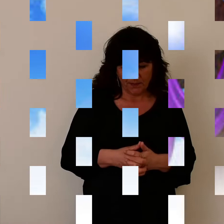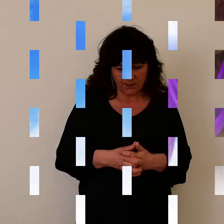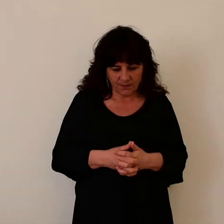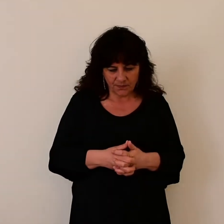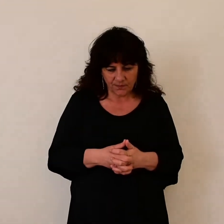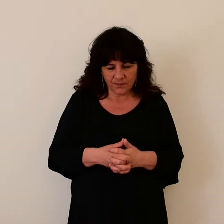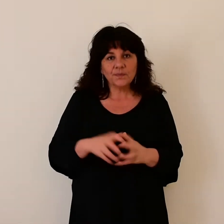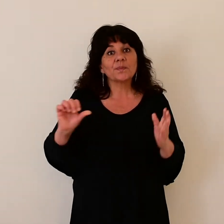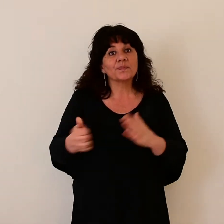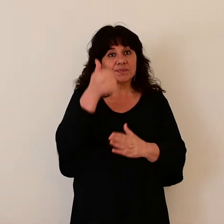Première lecture.